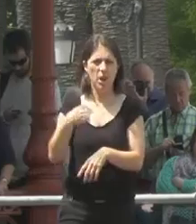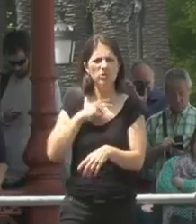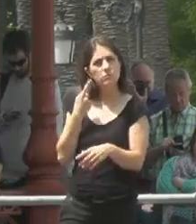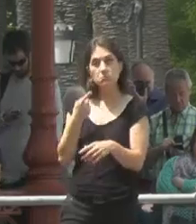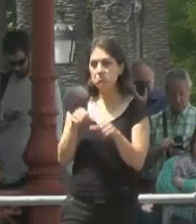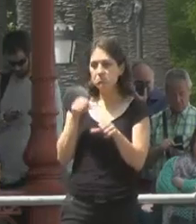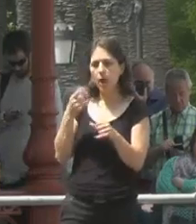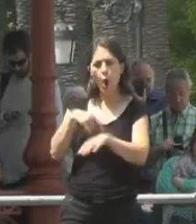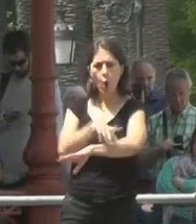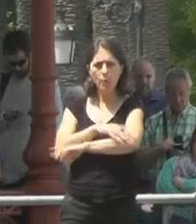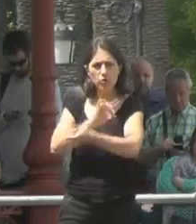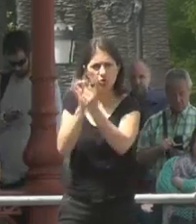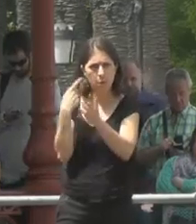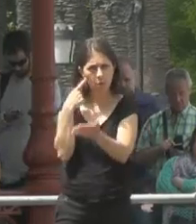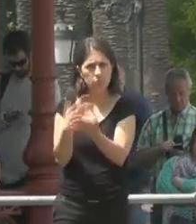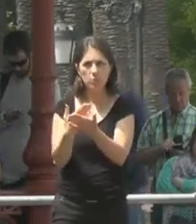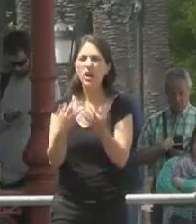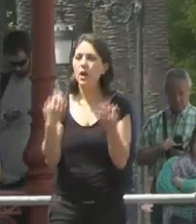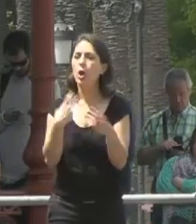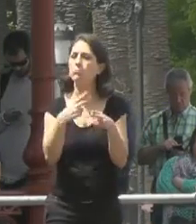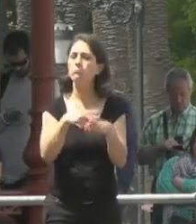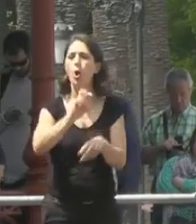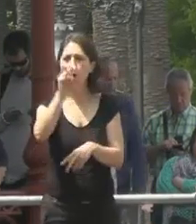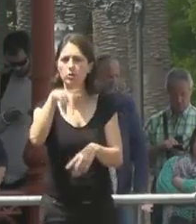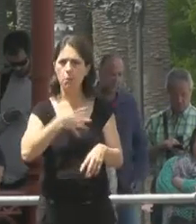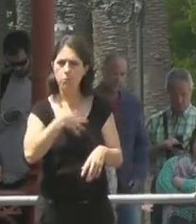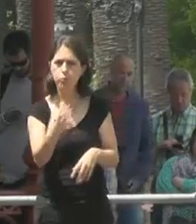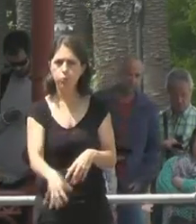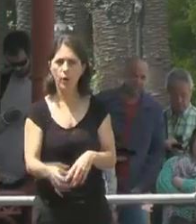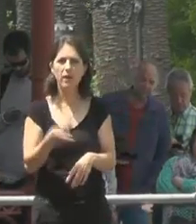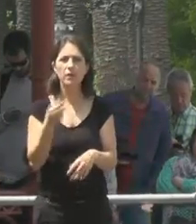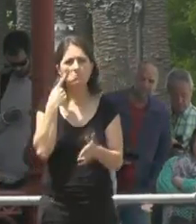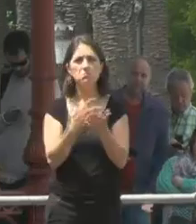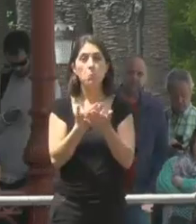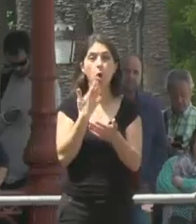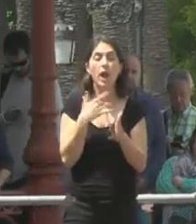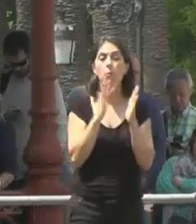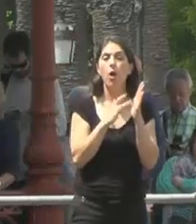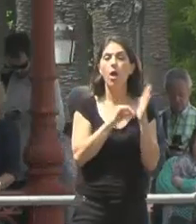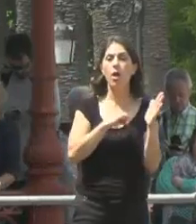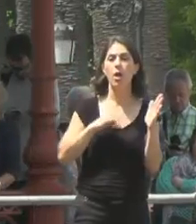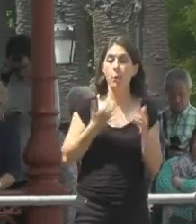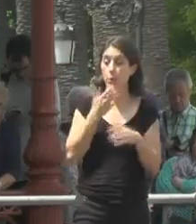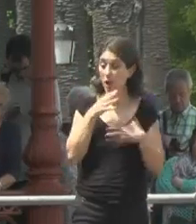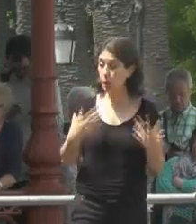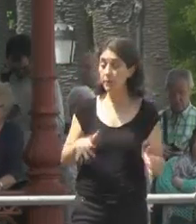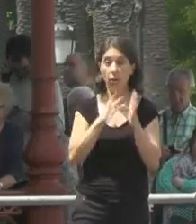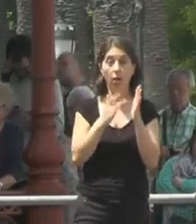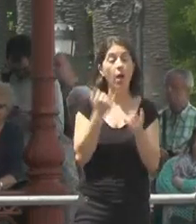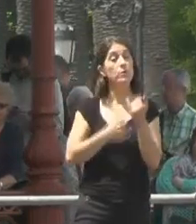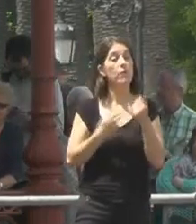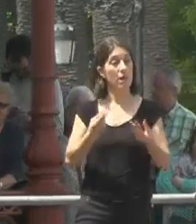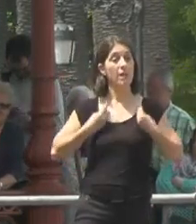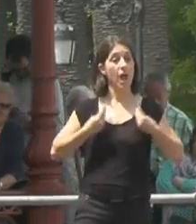Demostramos con los gobiernos de cambio que es posible otra política. Y lo hemos demostrado en la Generalitat Valenciana. Hoy en día en Valencia ya hay sanidad